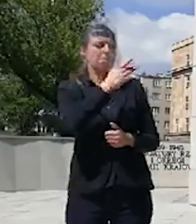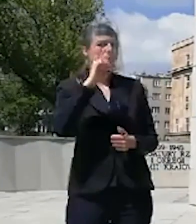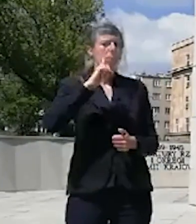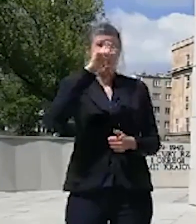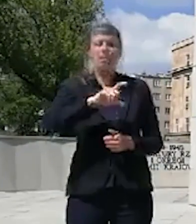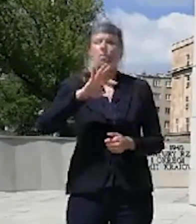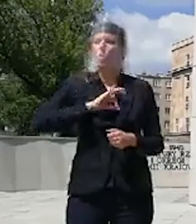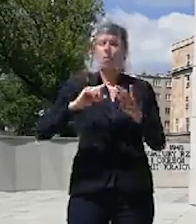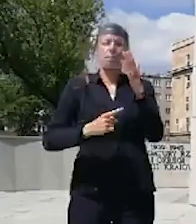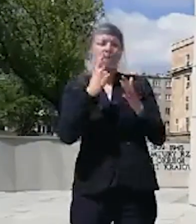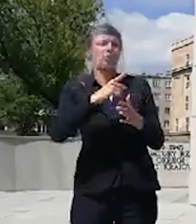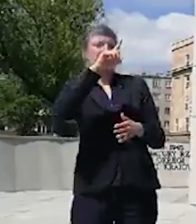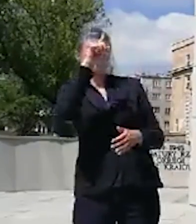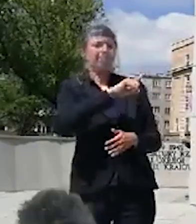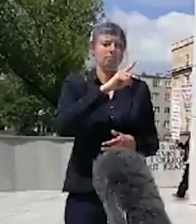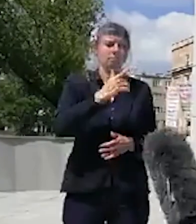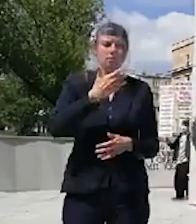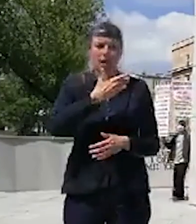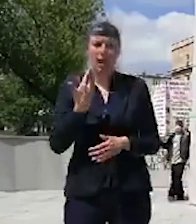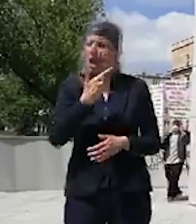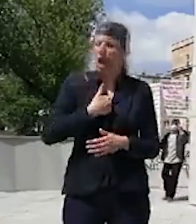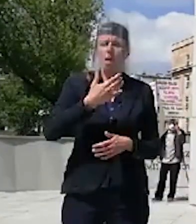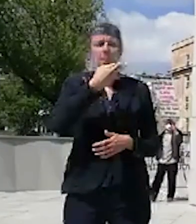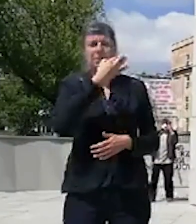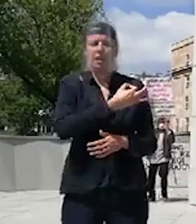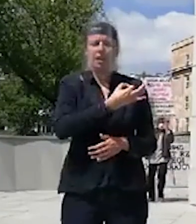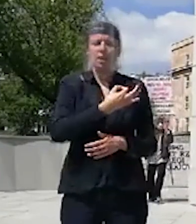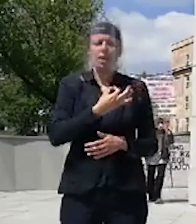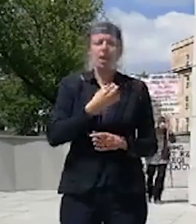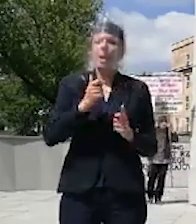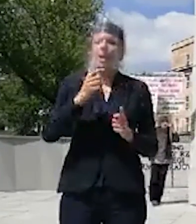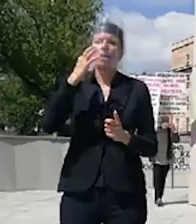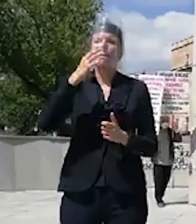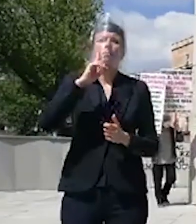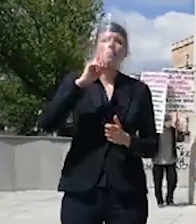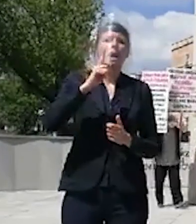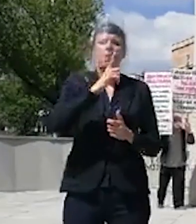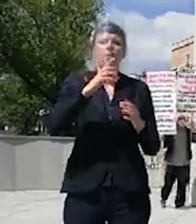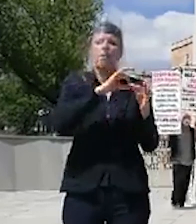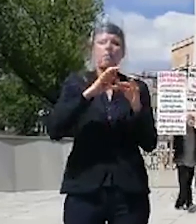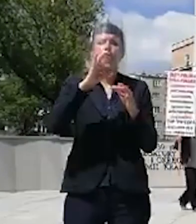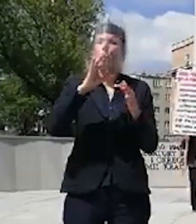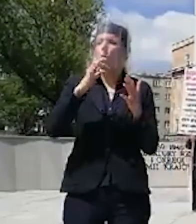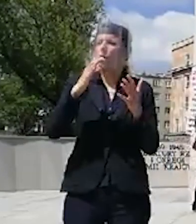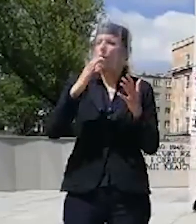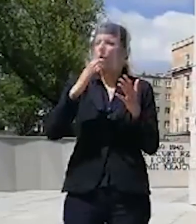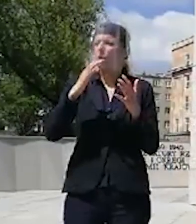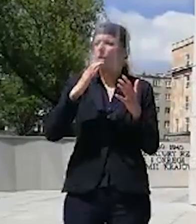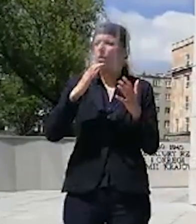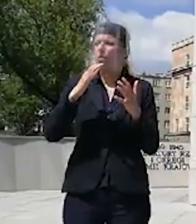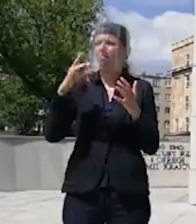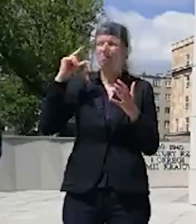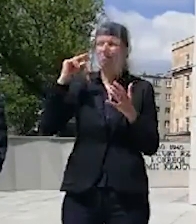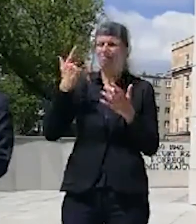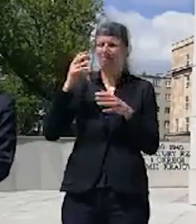chciałabym wiedzieć o to poglądowo. Ale no ja pani bardzo chętnie bym pomógł, ale musiałaby pani zadać jakieś jeszcze bardziej konkretne pytania, bo ja z żadną z tych partii,